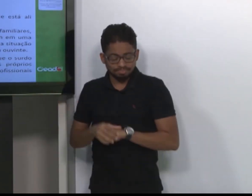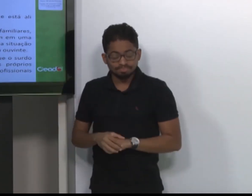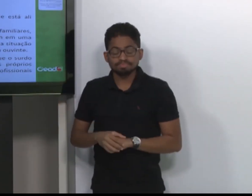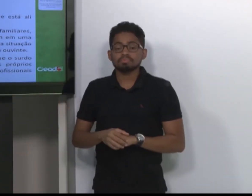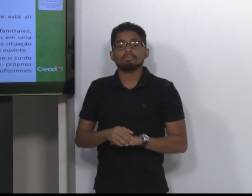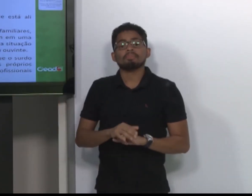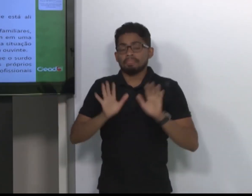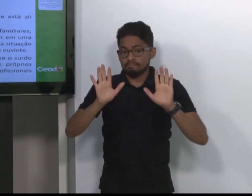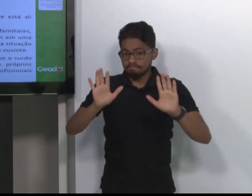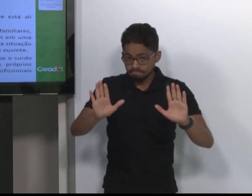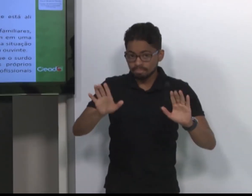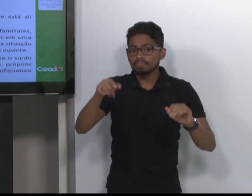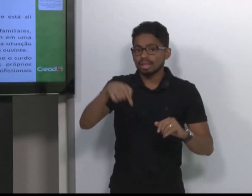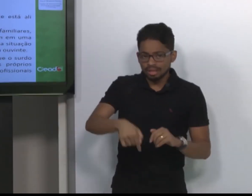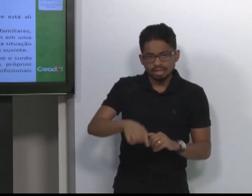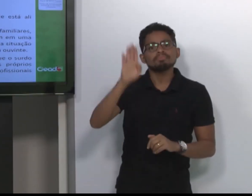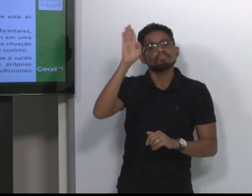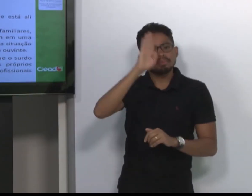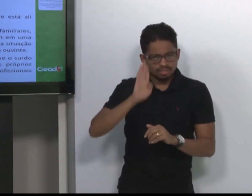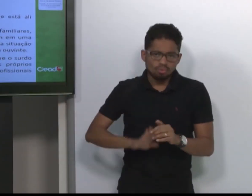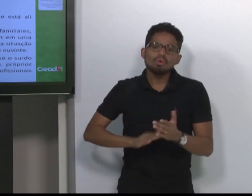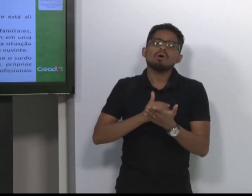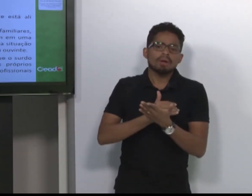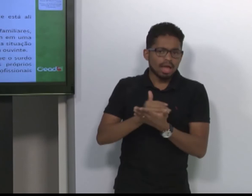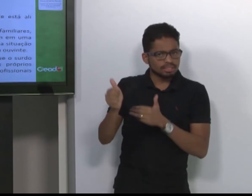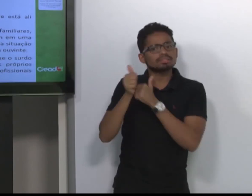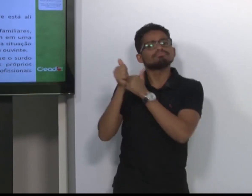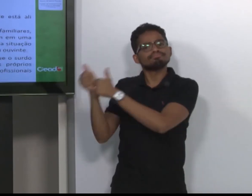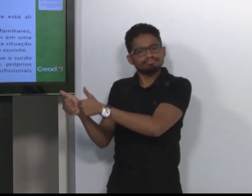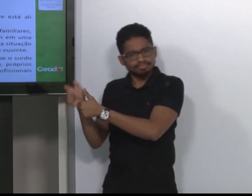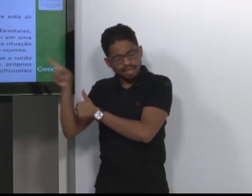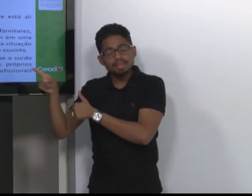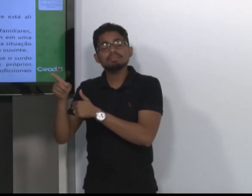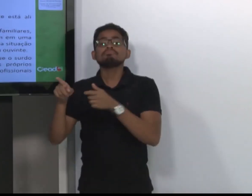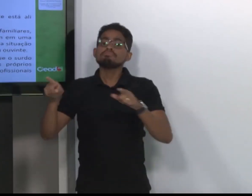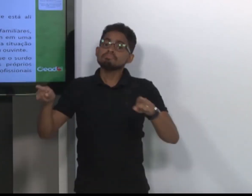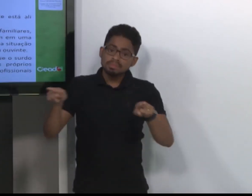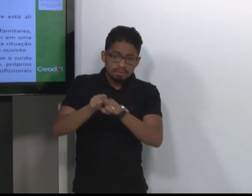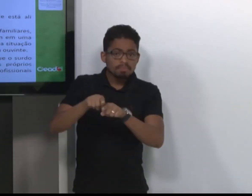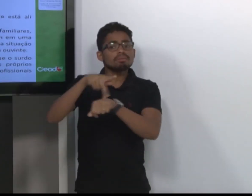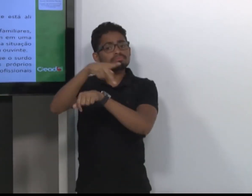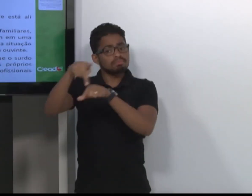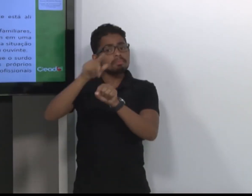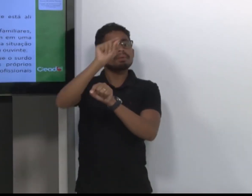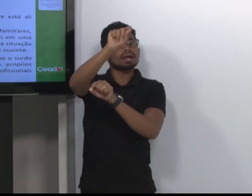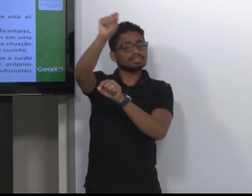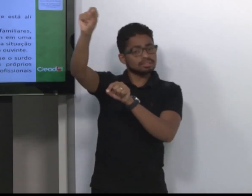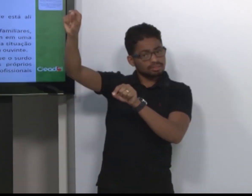No Brasil, começou a seguir esse modelo e alguns outros países também.